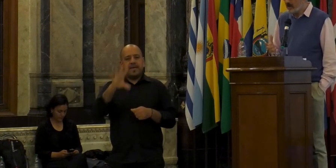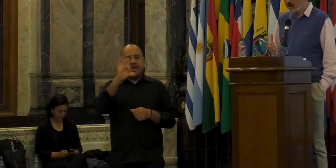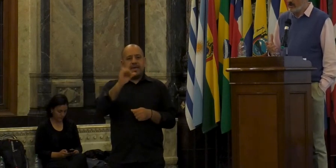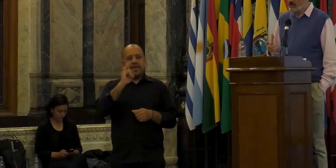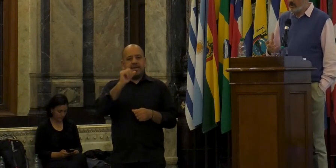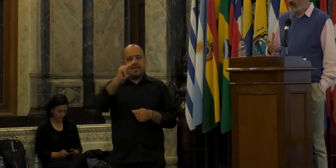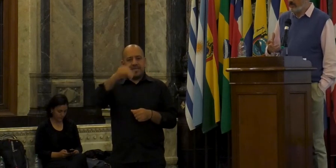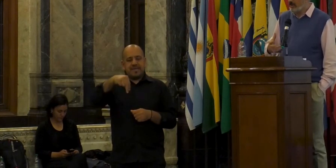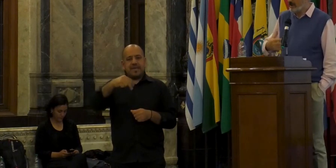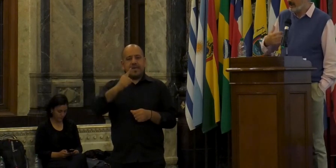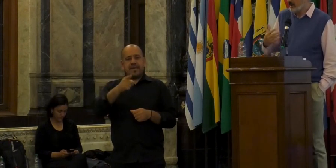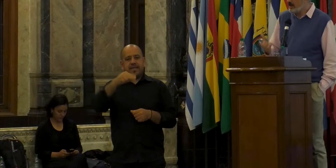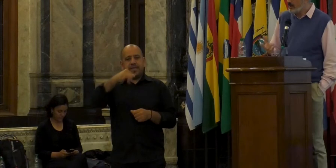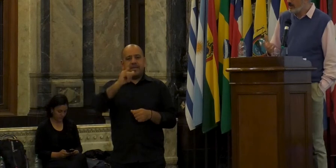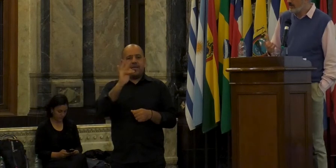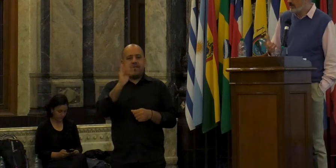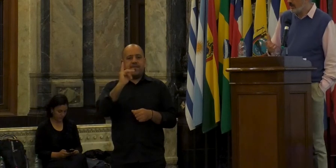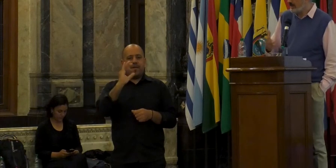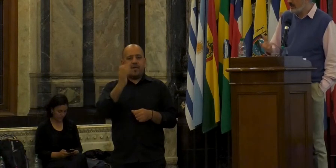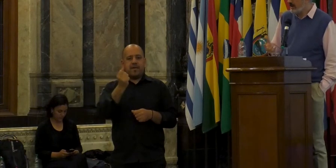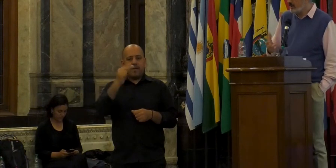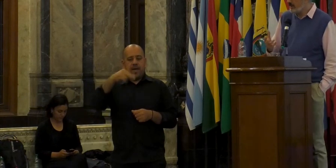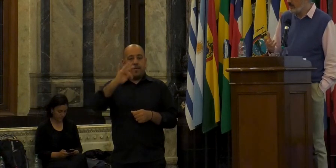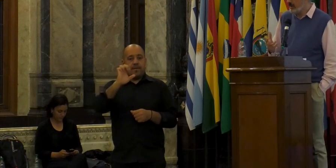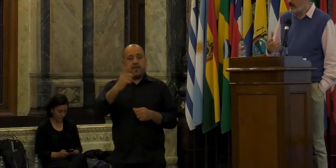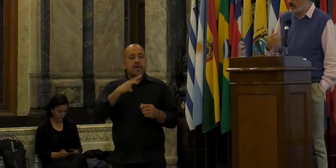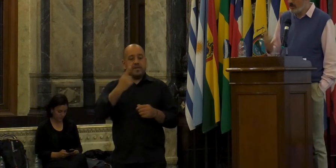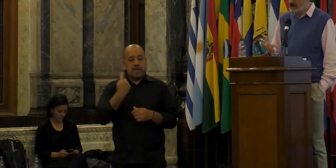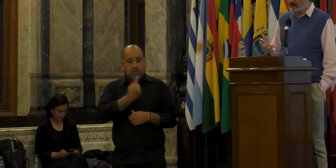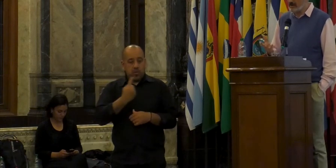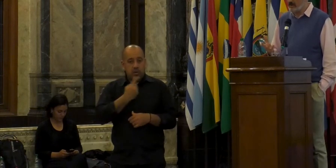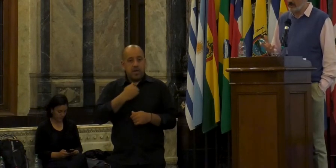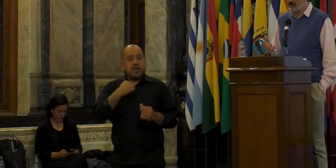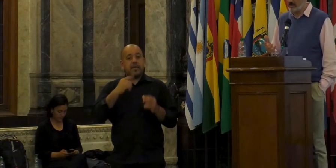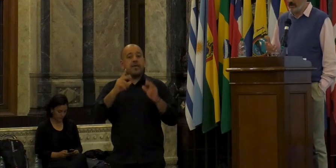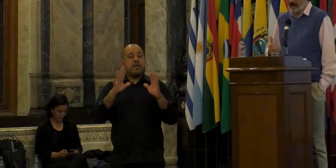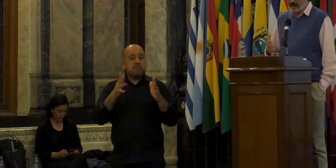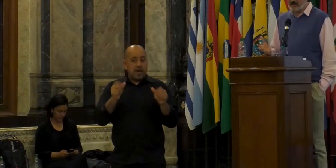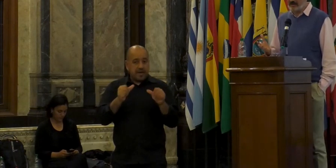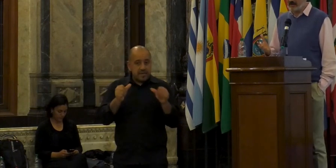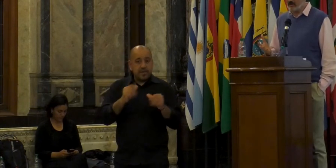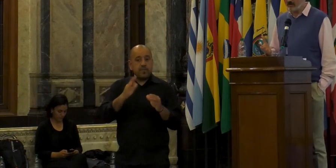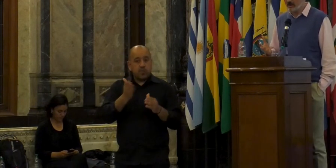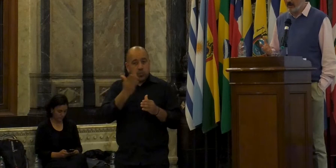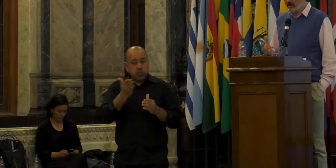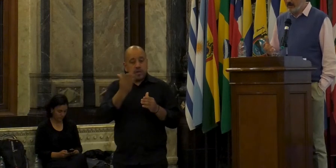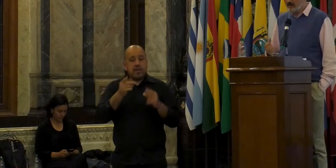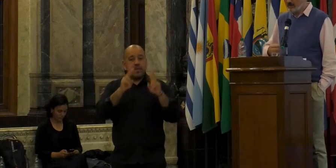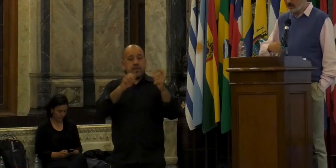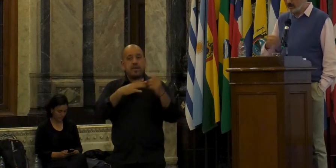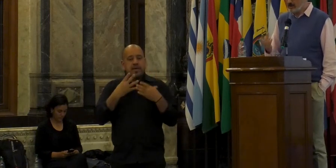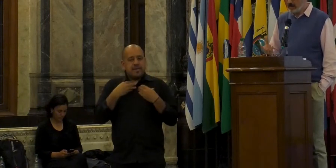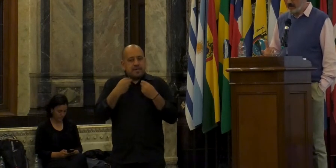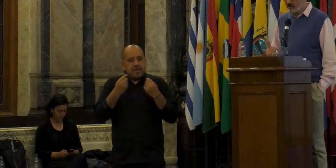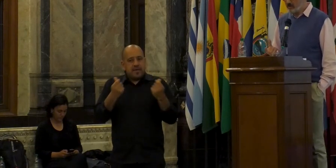ahí son formas de acción colectiva o individual que producen sentidos, que generan sentidos. Desde